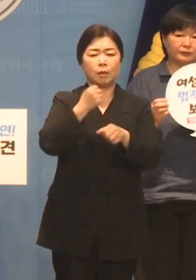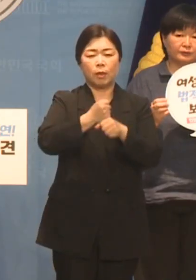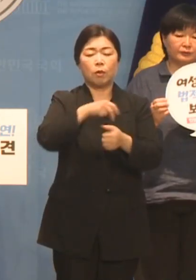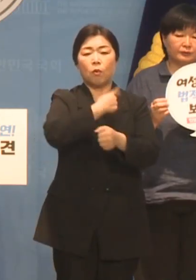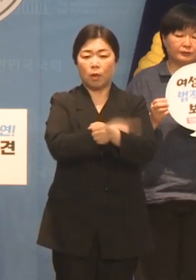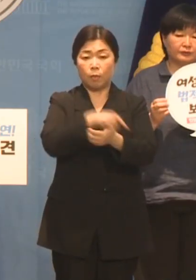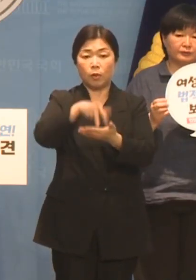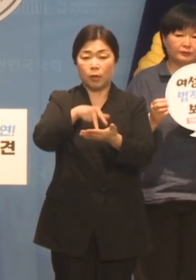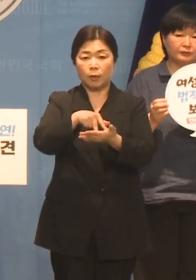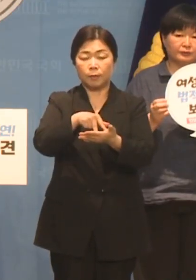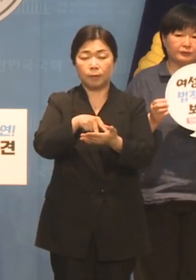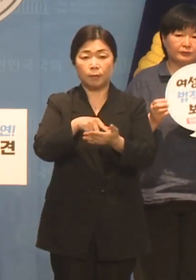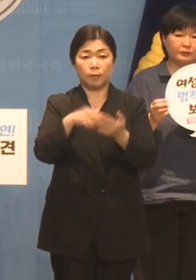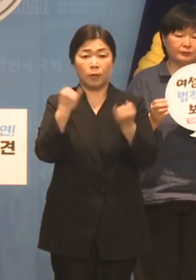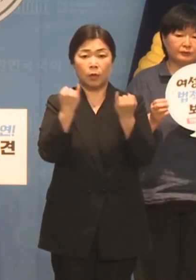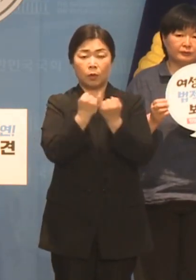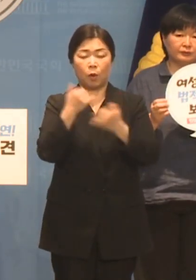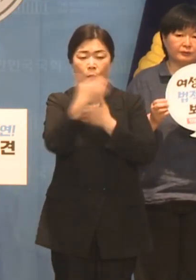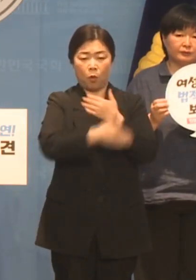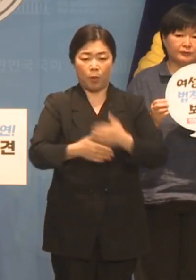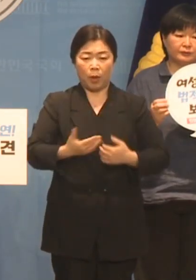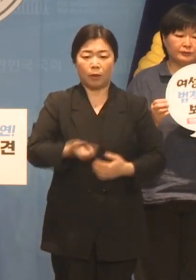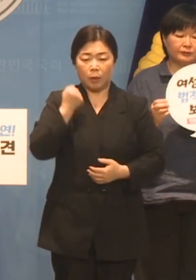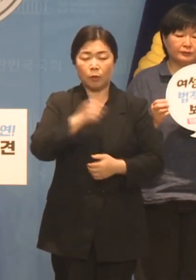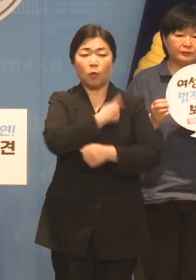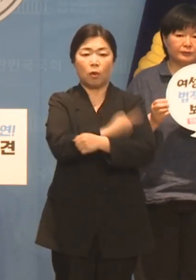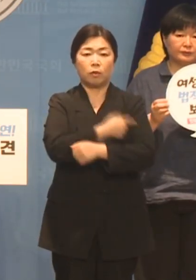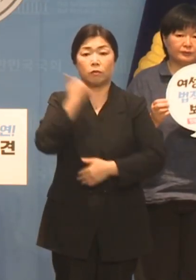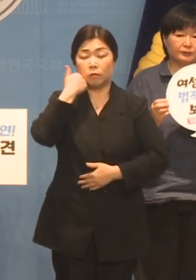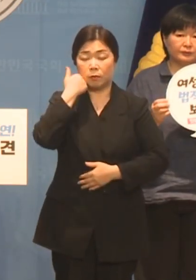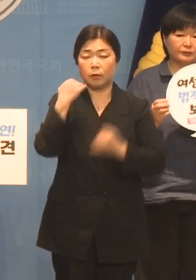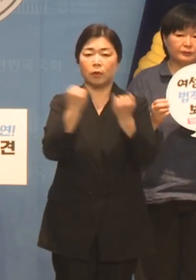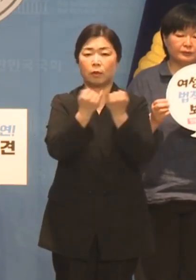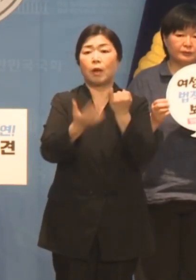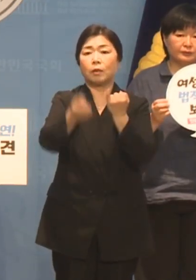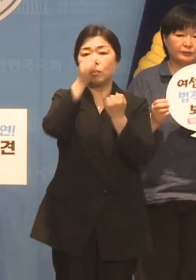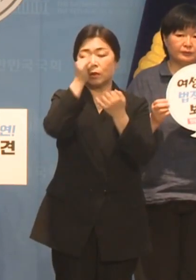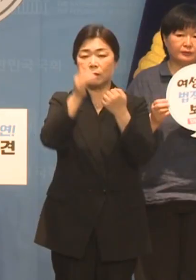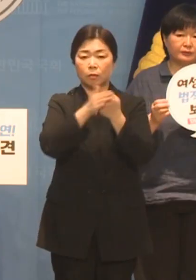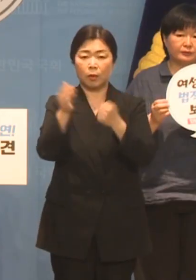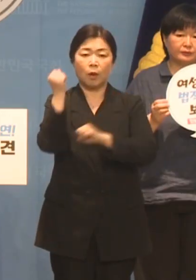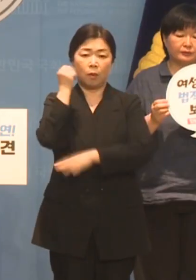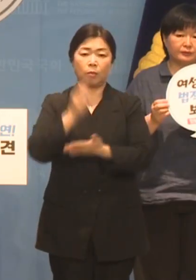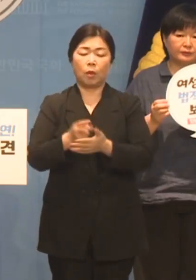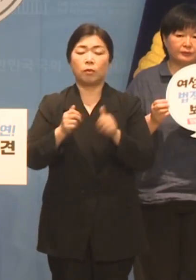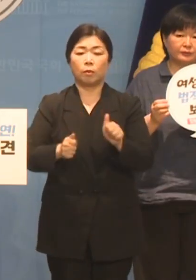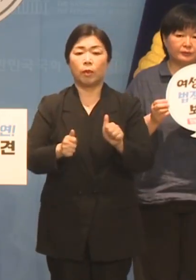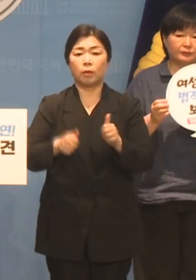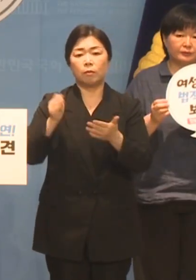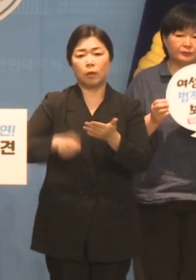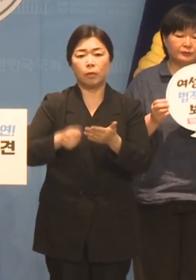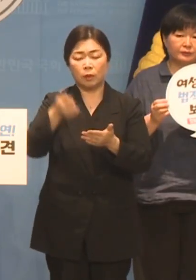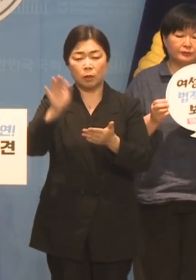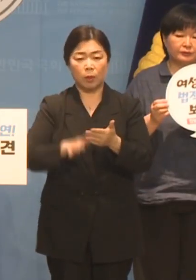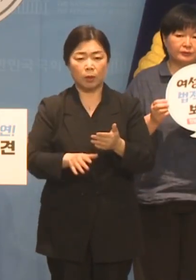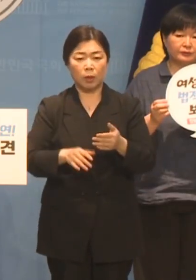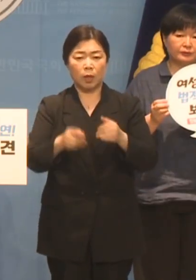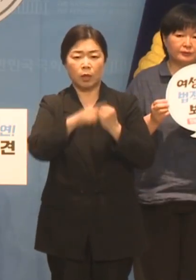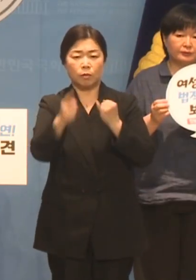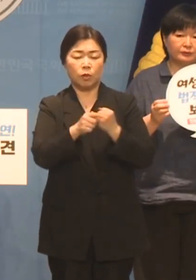여성의 몸에 대한 결정권은 여성 자신에게 있습니다. 헌법재판소의 결정 이후 아직도 이루어지지 않은 임신 중지에